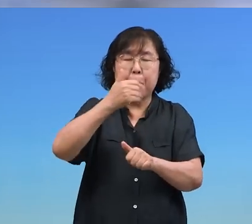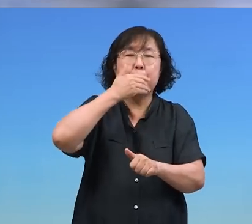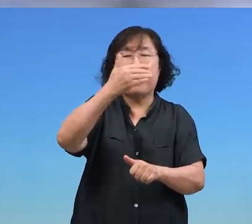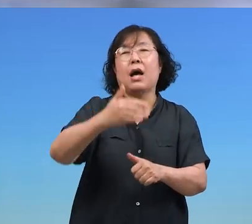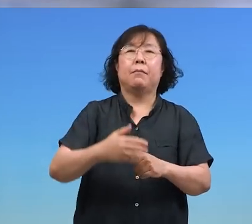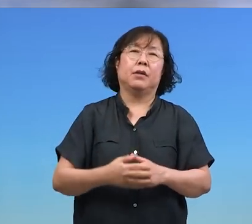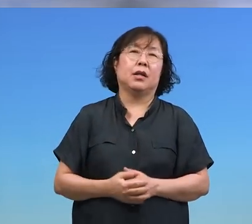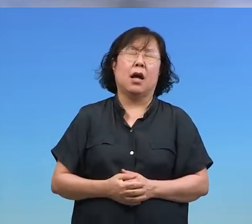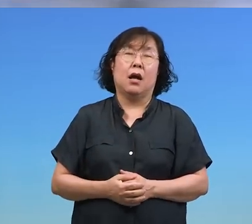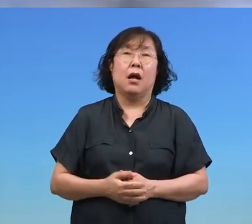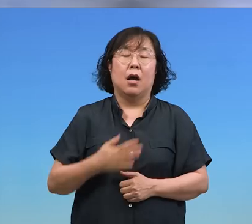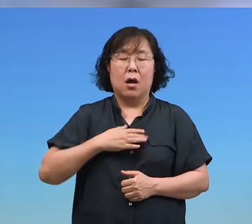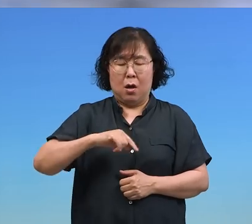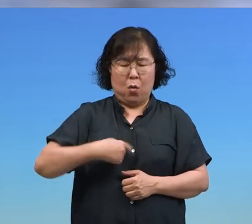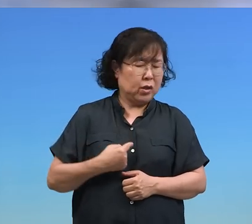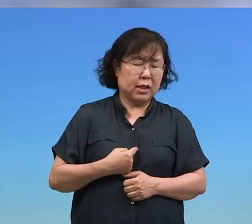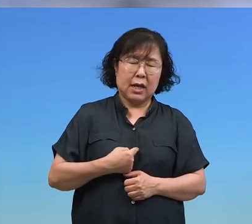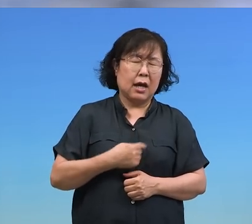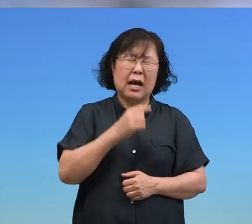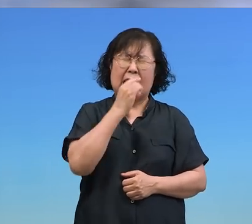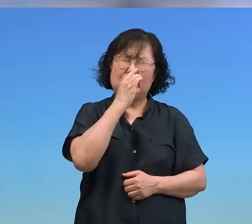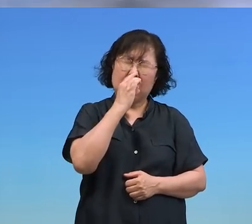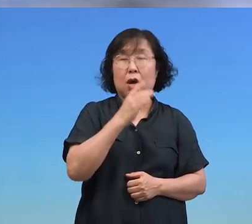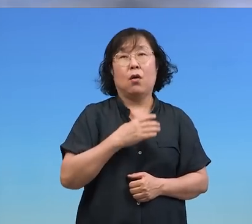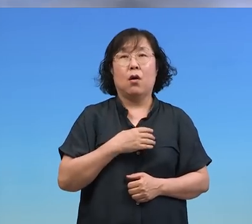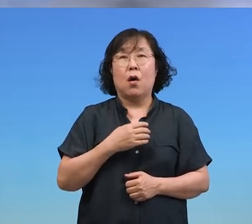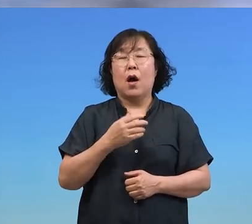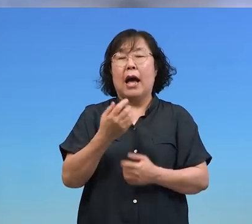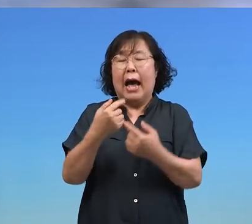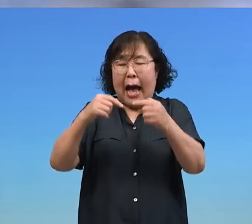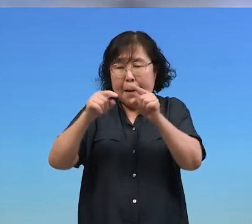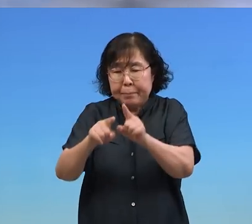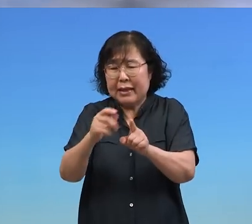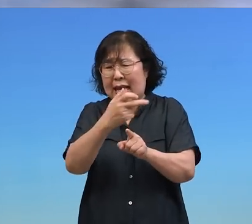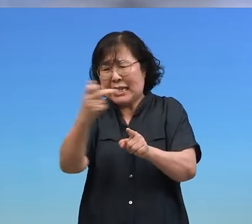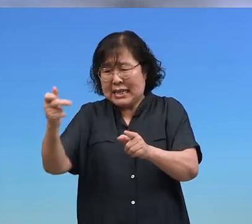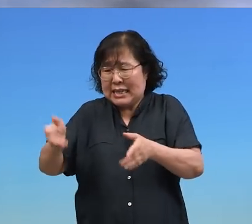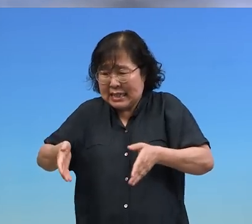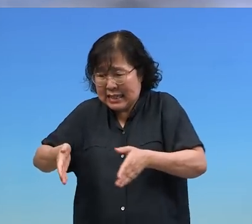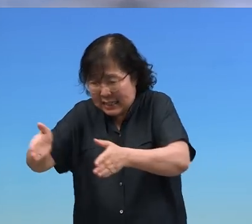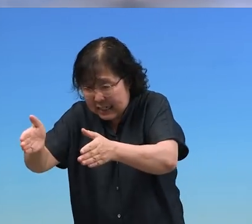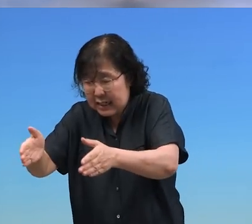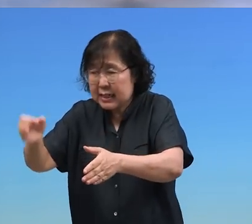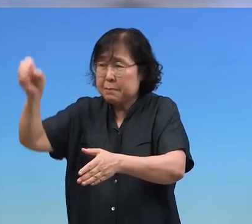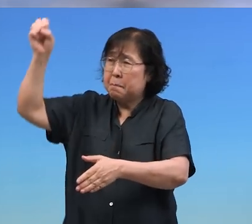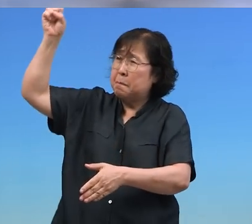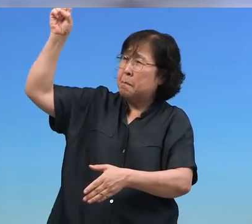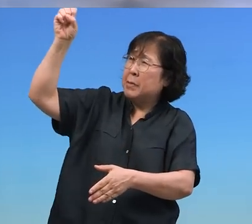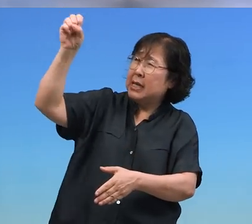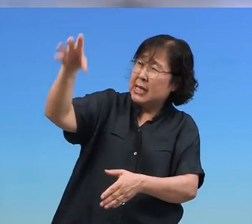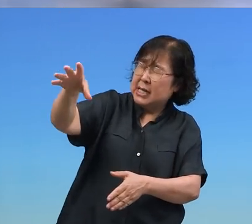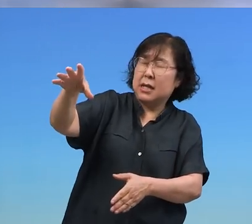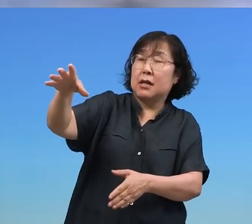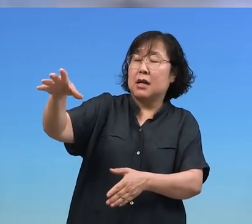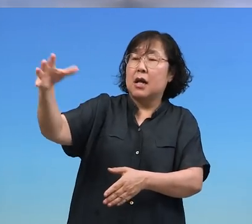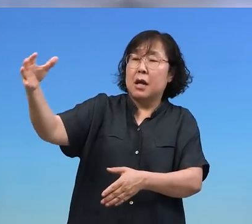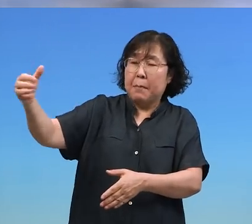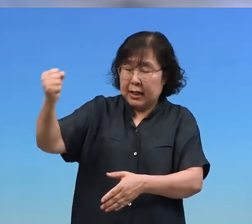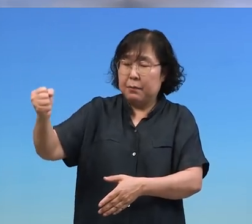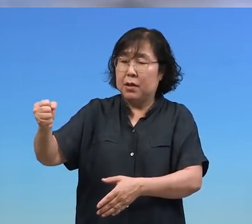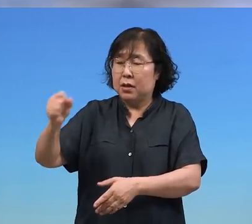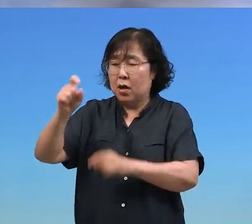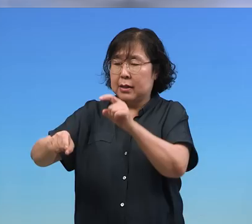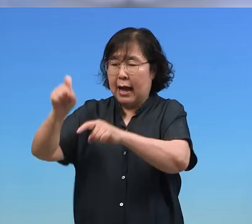함께 가는 거예요 함께 대로를 같이 가는 거예요 같이 격려하면 가는 거예요 결론을 이렇게 맺기를